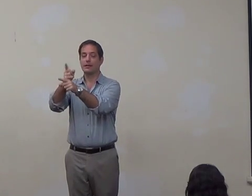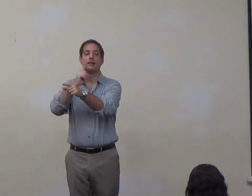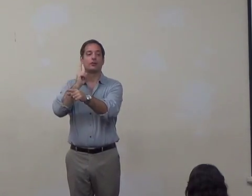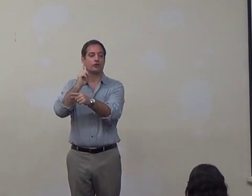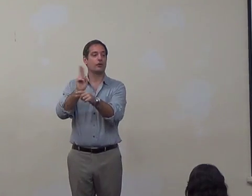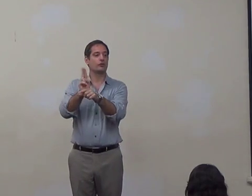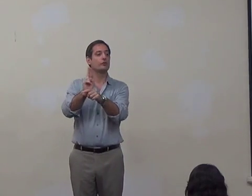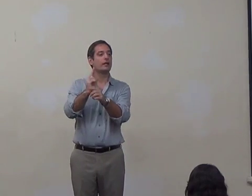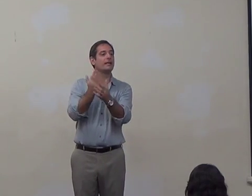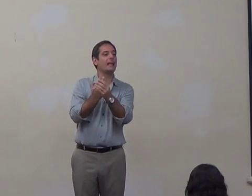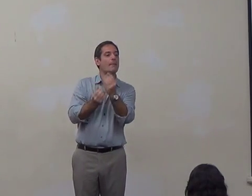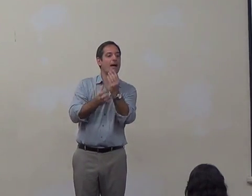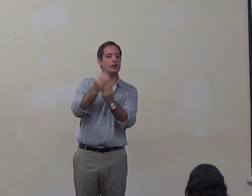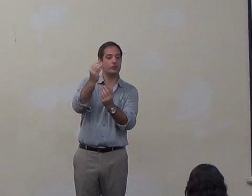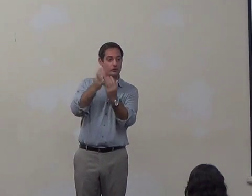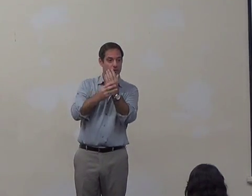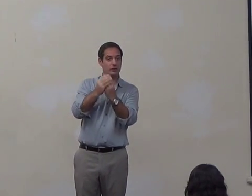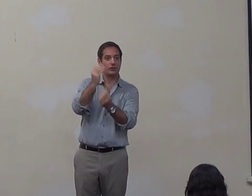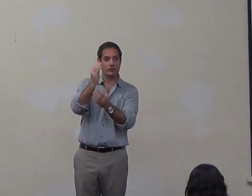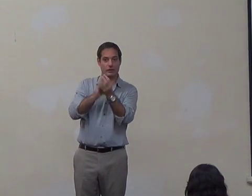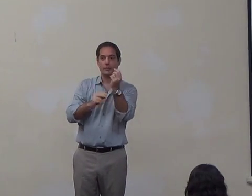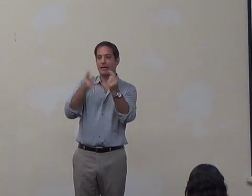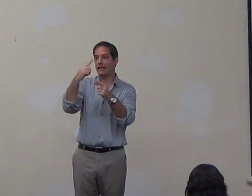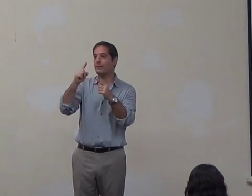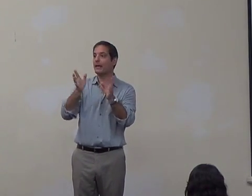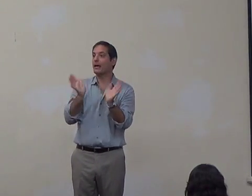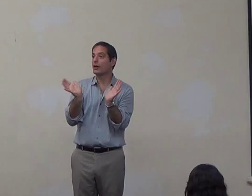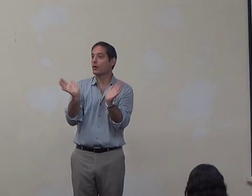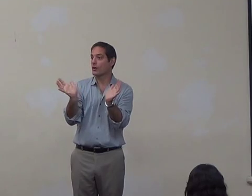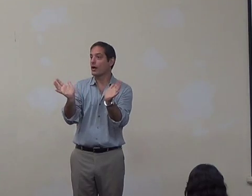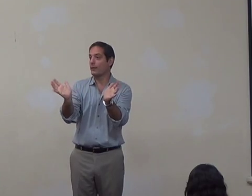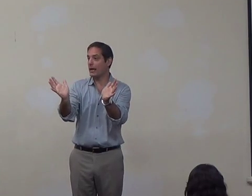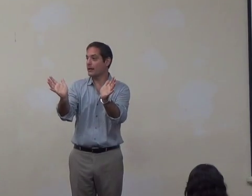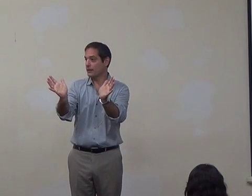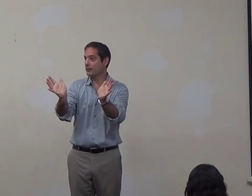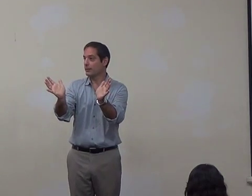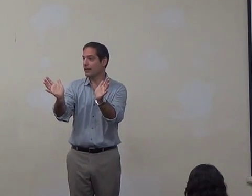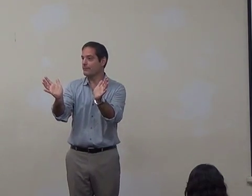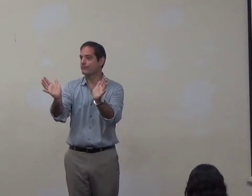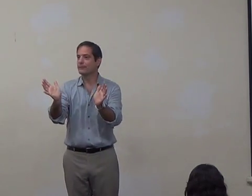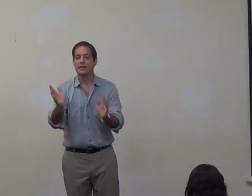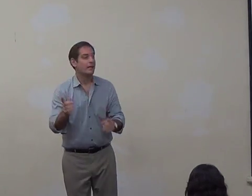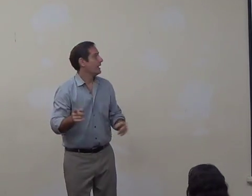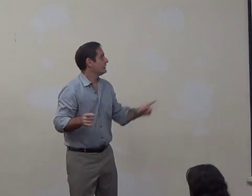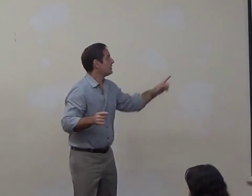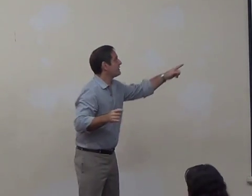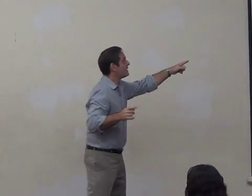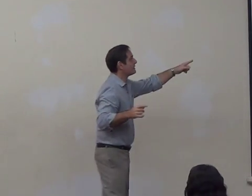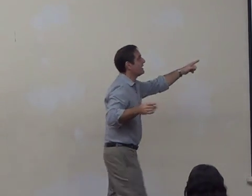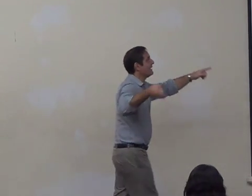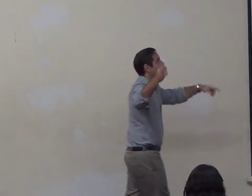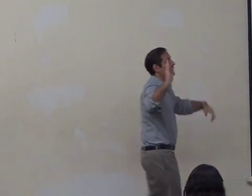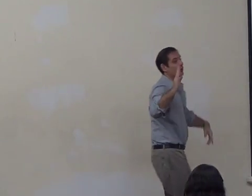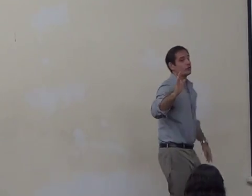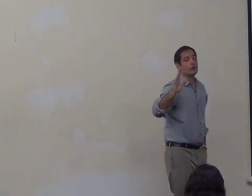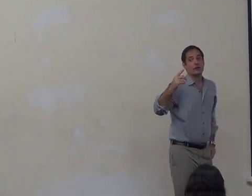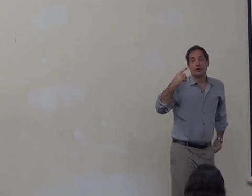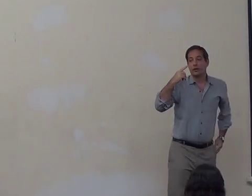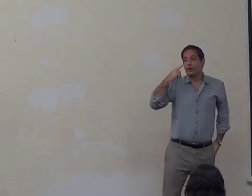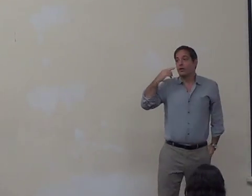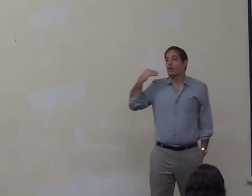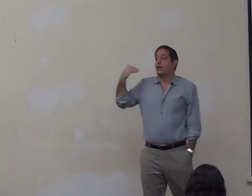¿Okay? Los sordos usan las manos ¿para qué? Para hablar, ¿verdad? Entonces es que